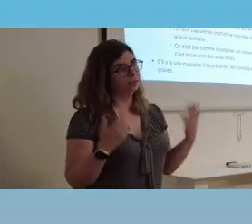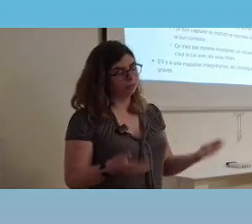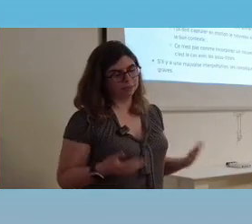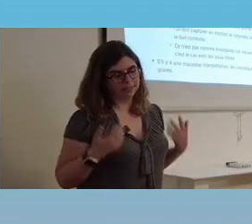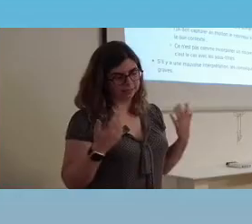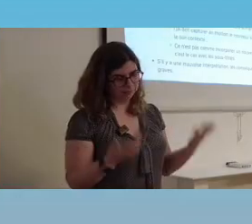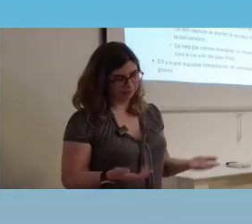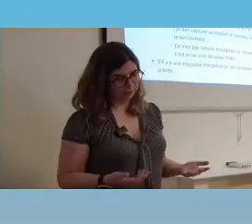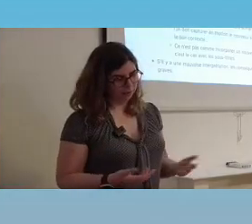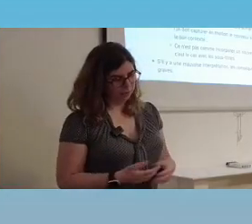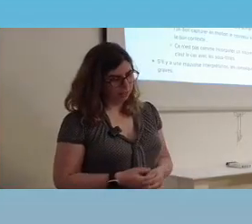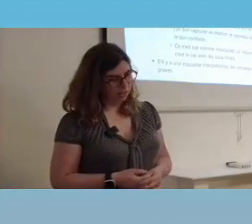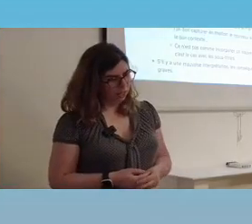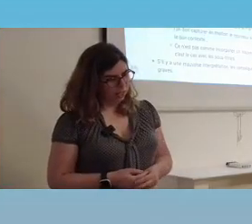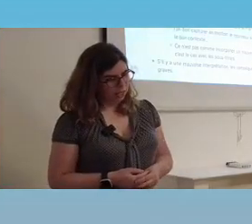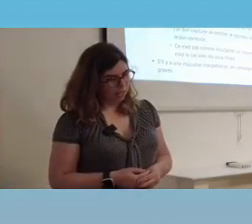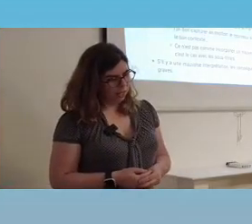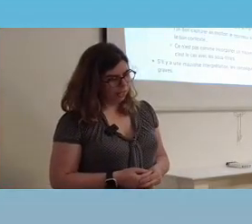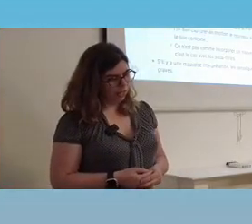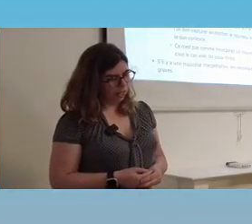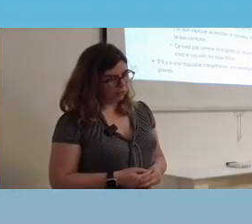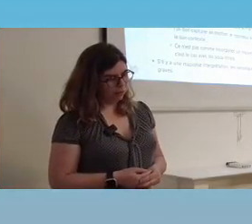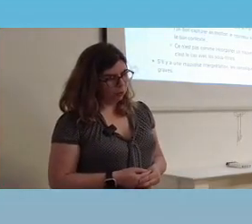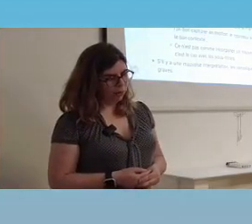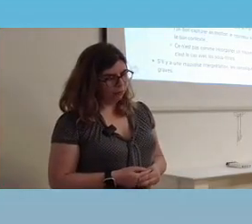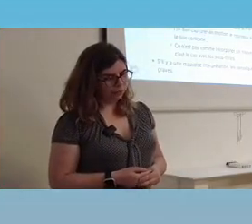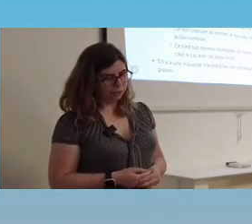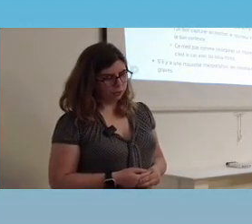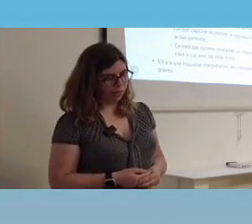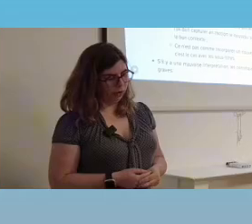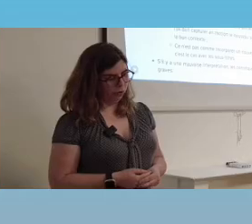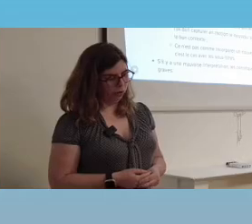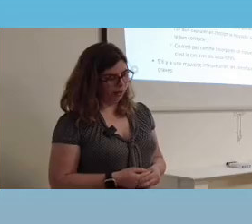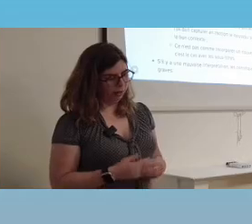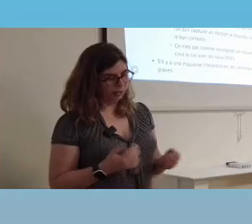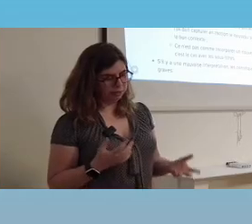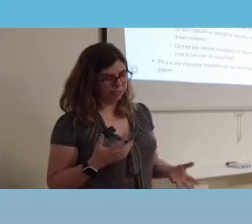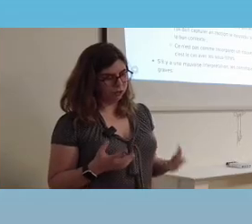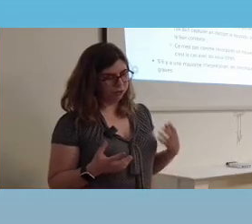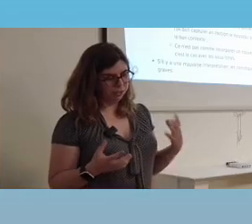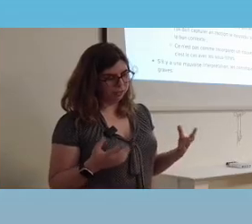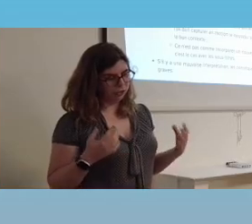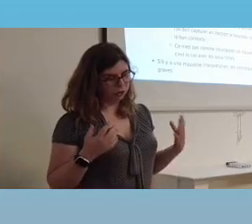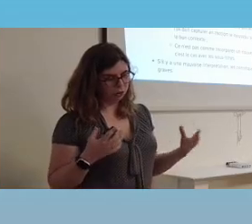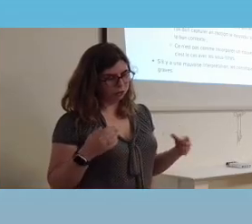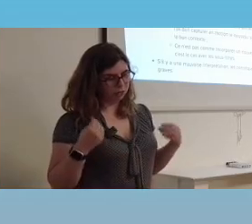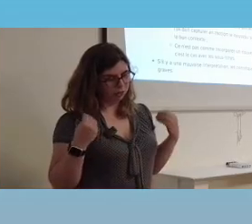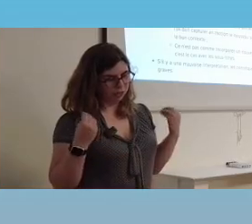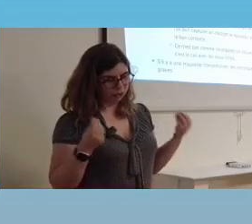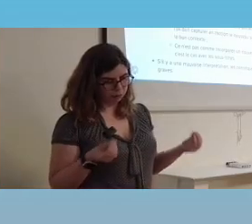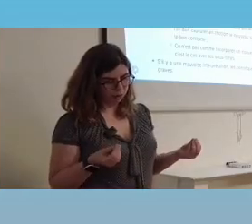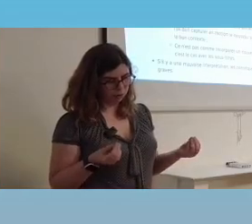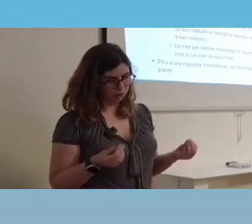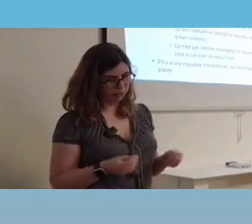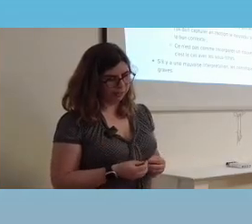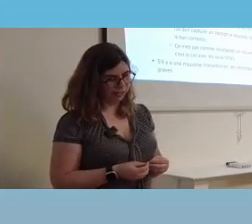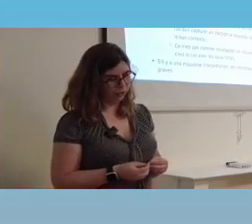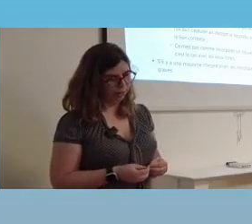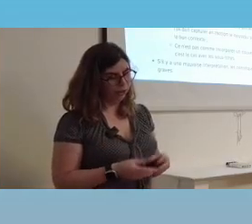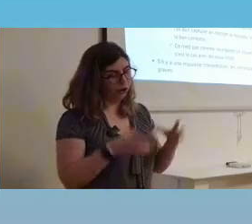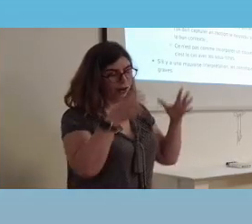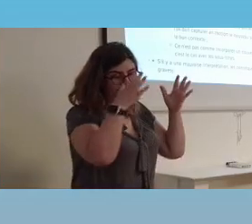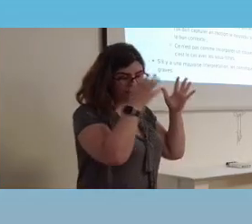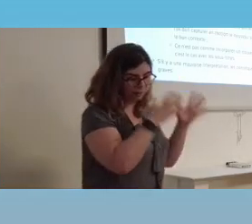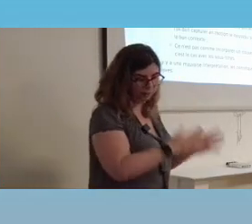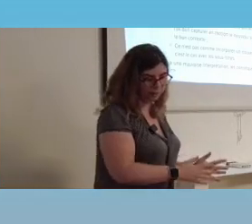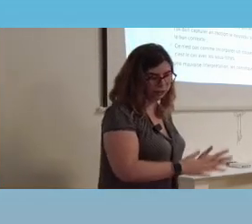évolue sans cesse. Et c'est pourquoi il faut s'assurer que les expressions du visage du hors soient correctement